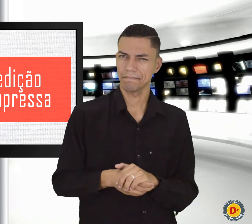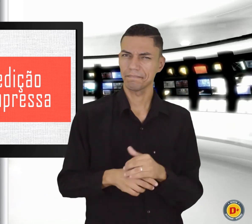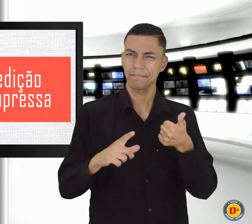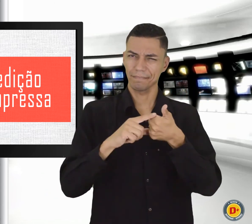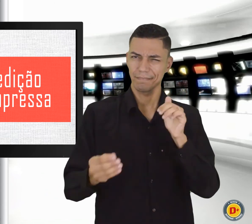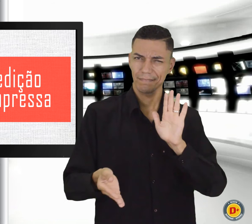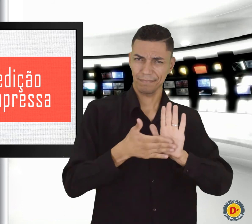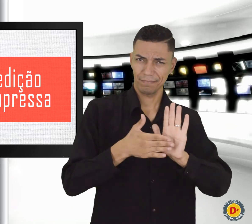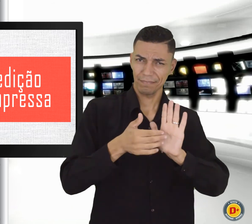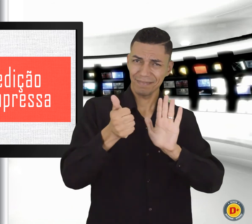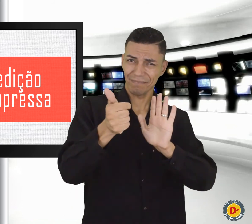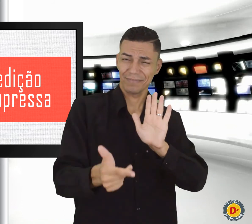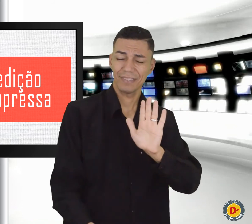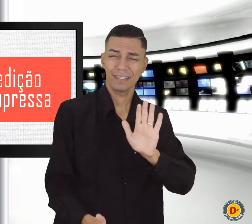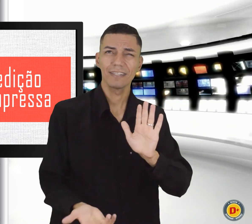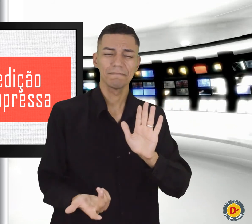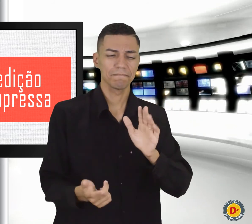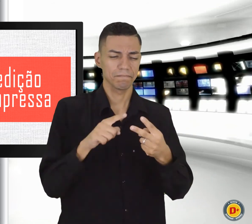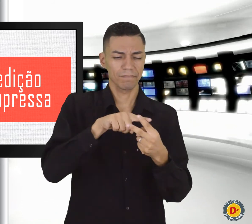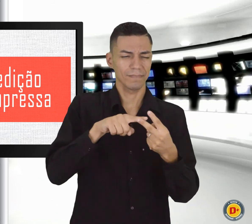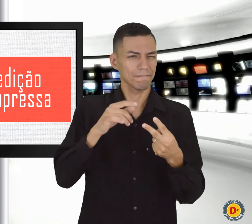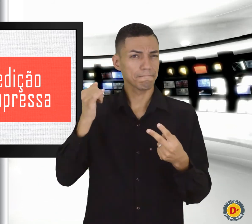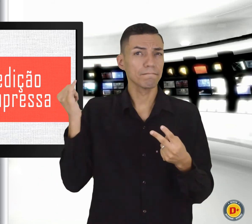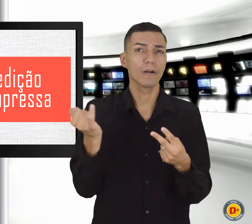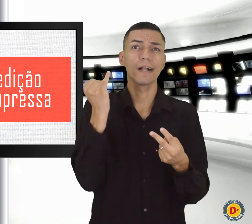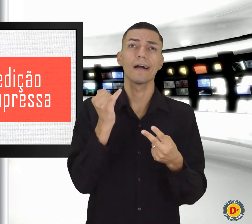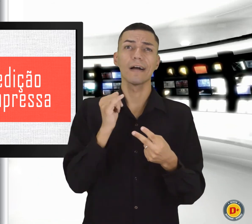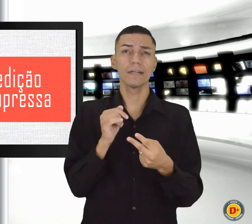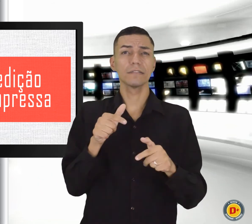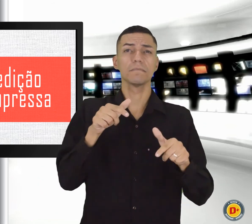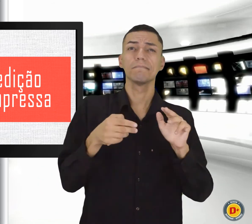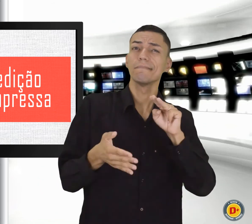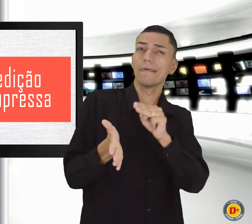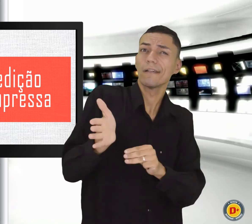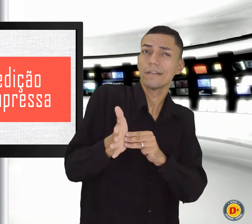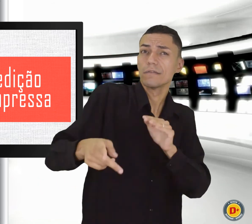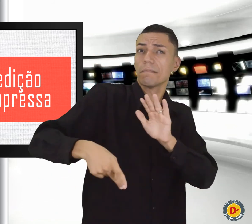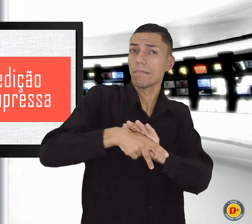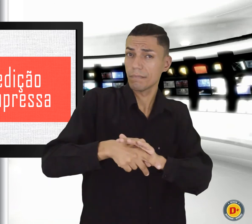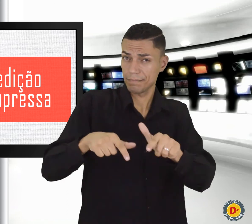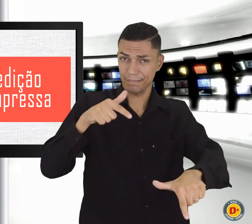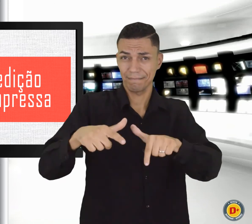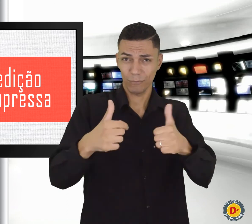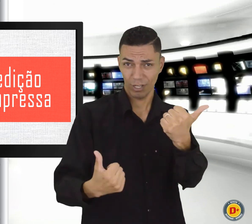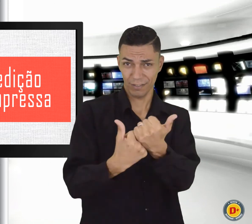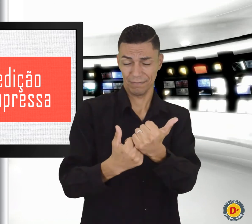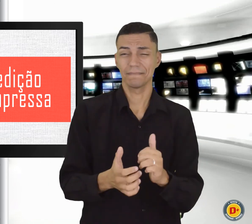constituem elementos essenciais da metodologia do emprego apoiado. Além disso, entrará em